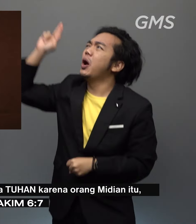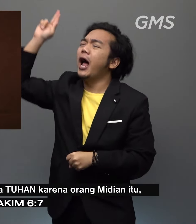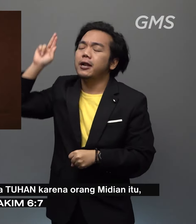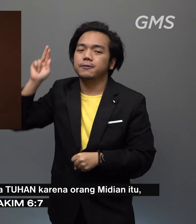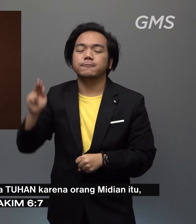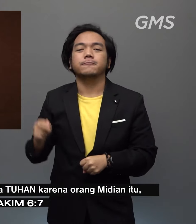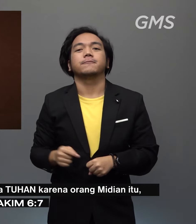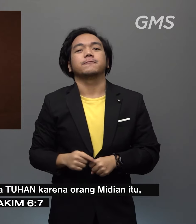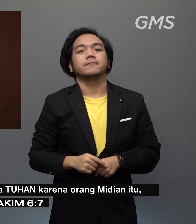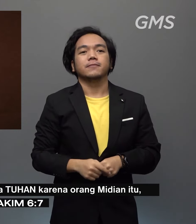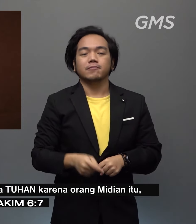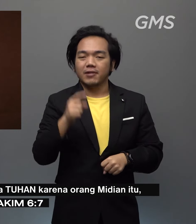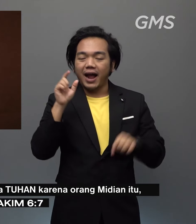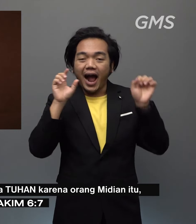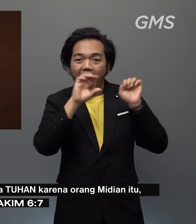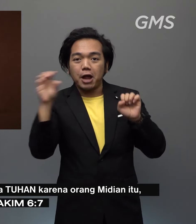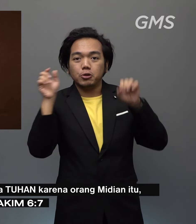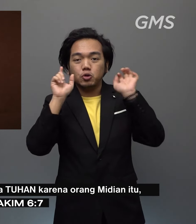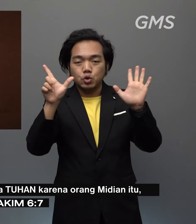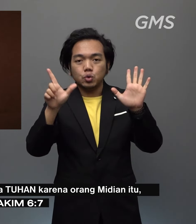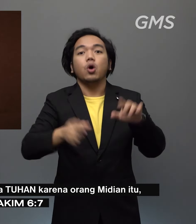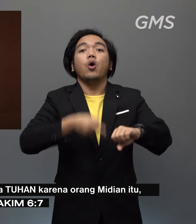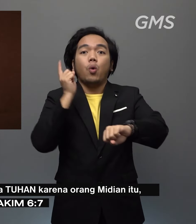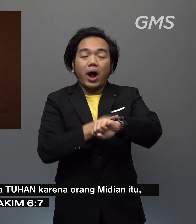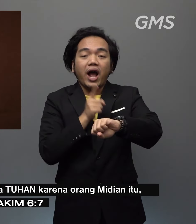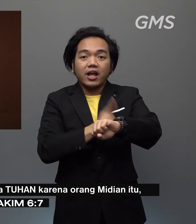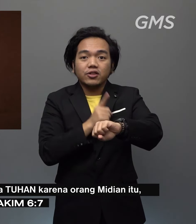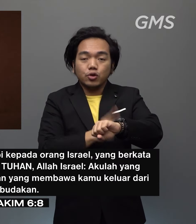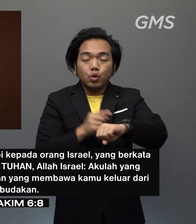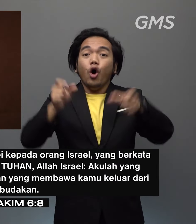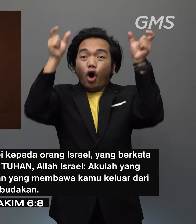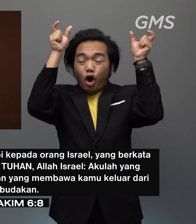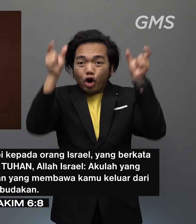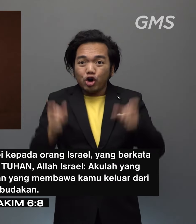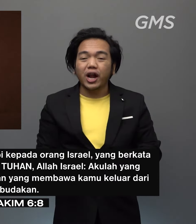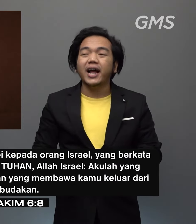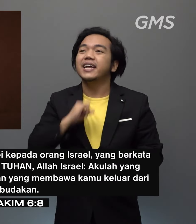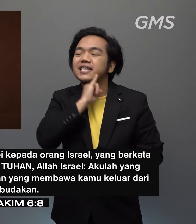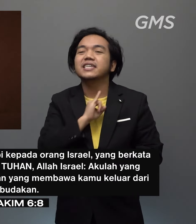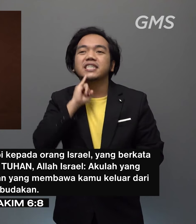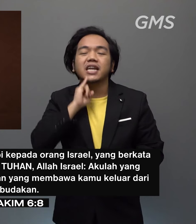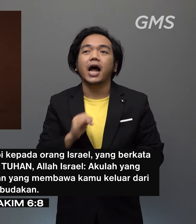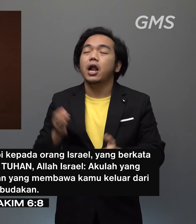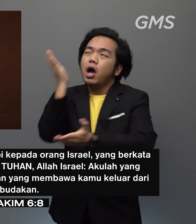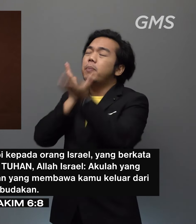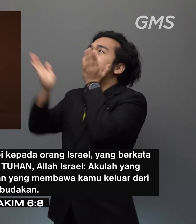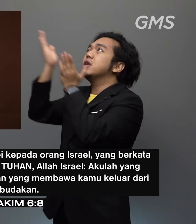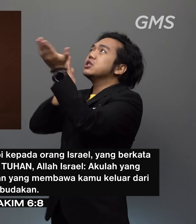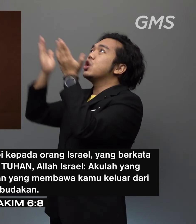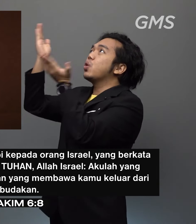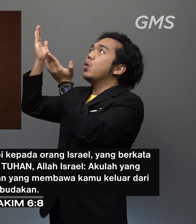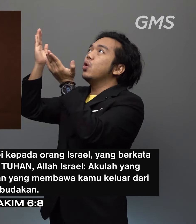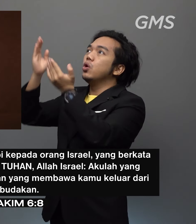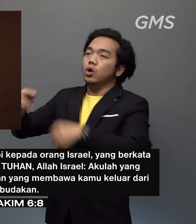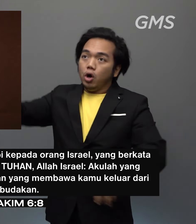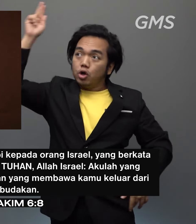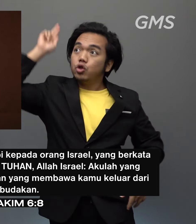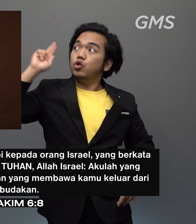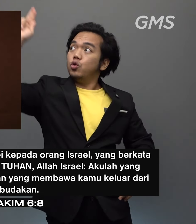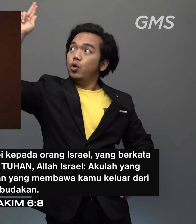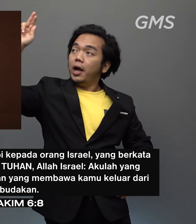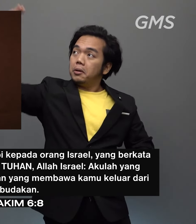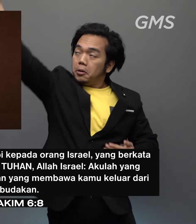ayat yang ke-7, ketika orang Israel berseru kepada Tuhan karena orang Midian itu, maka Tuhan mengutus nabi kepada orang